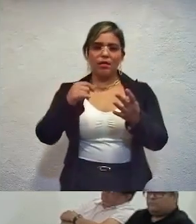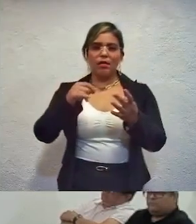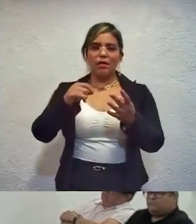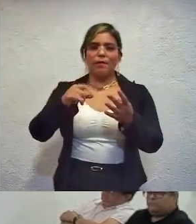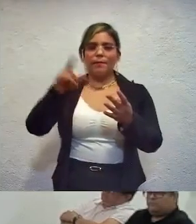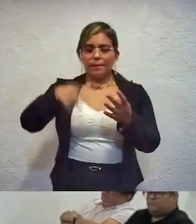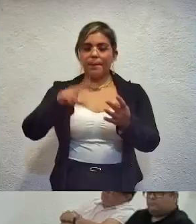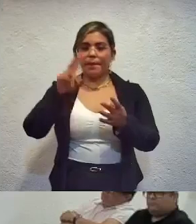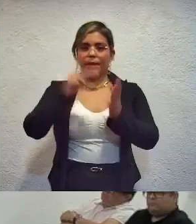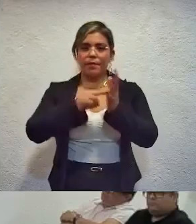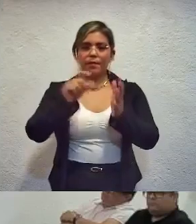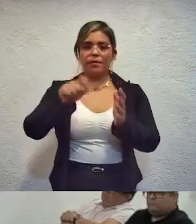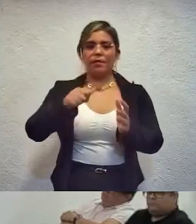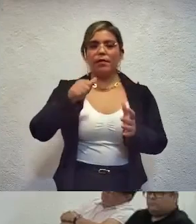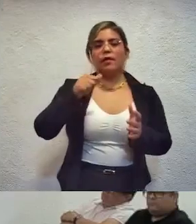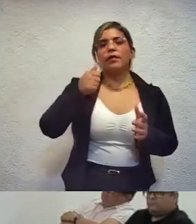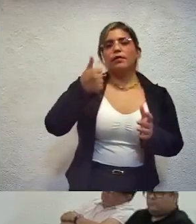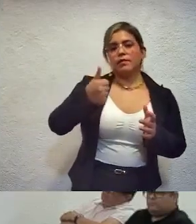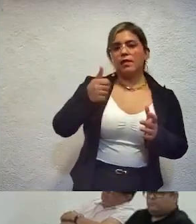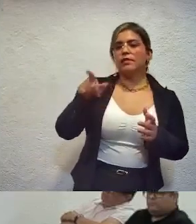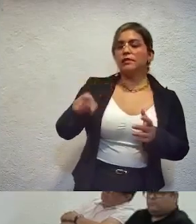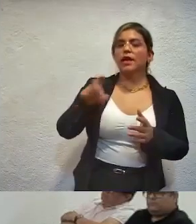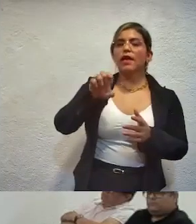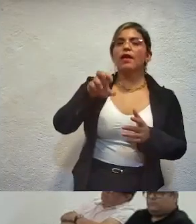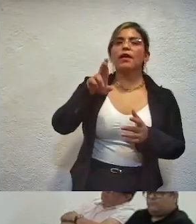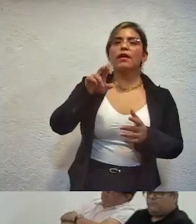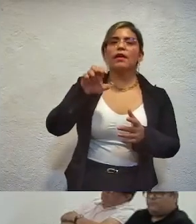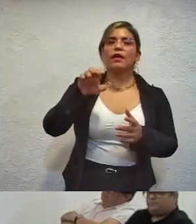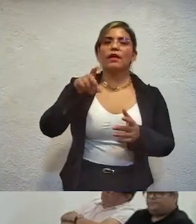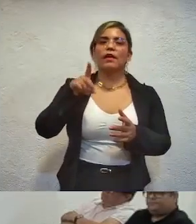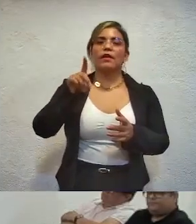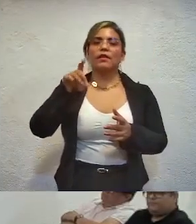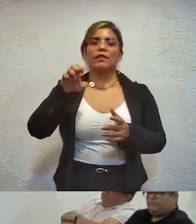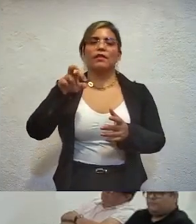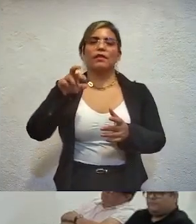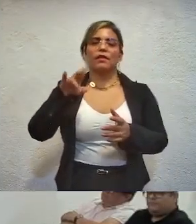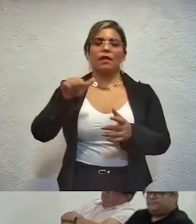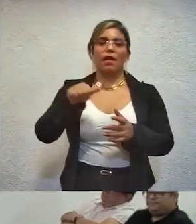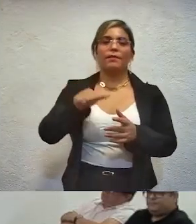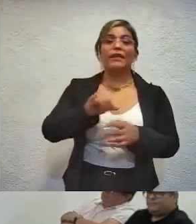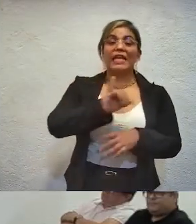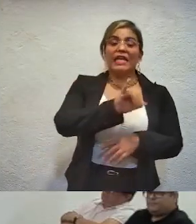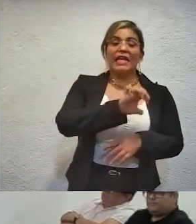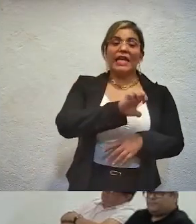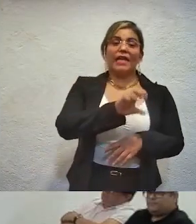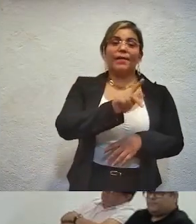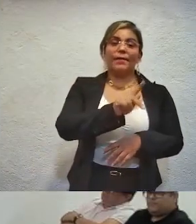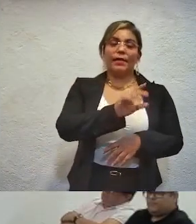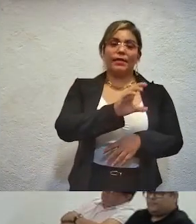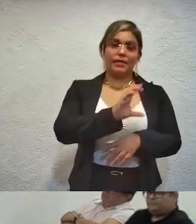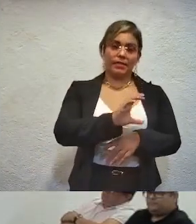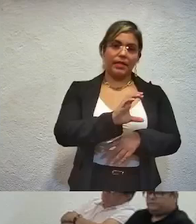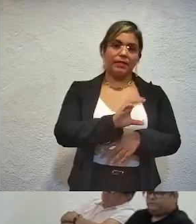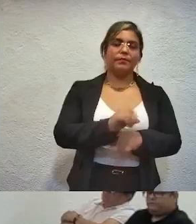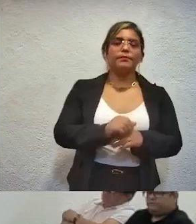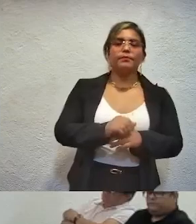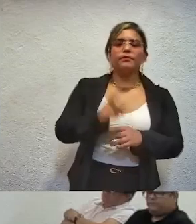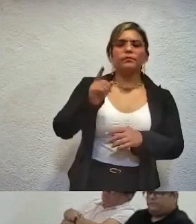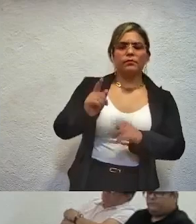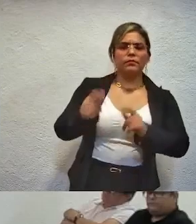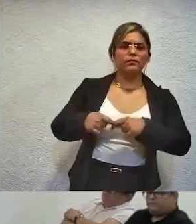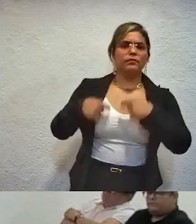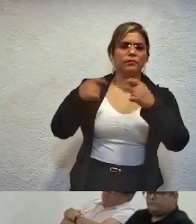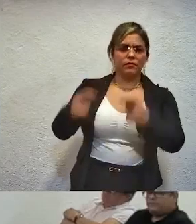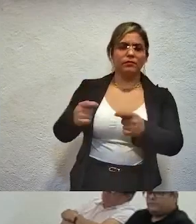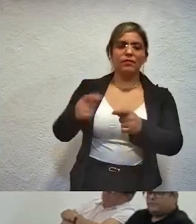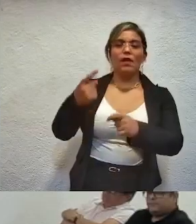compareciente Heréndira Dueñas Chávez y el Instituto Electoral y de Participación Ciudadana del Estado de Guerrero, asunto turnado a la ponencia número